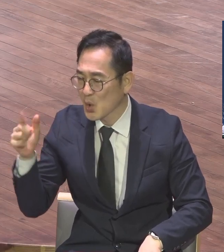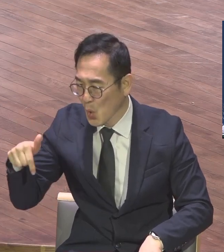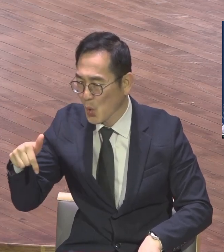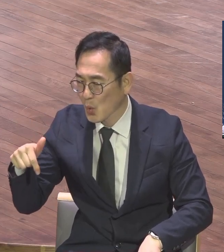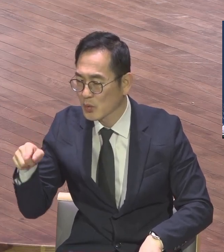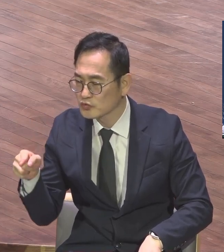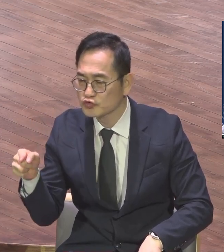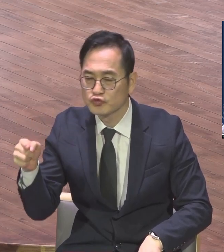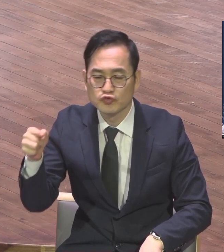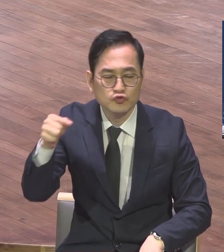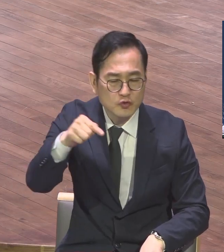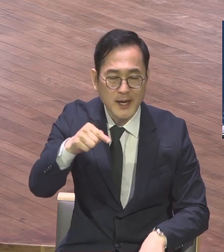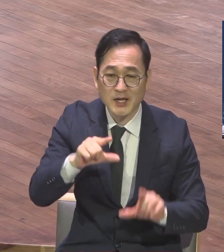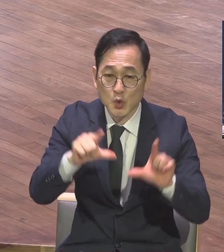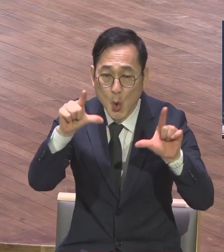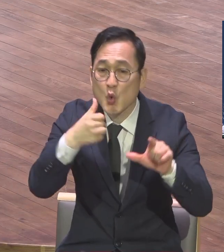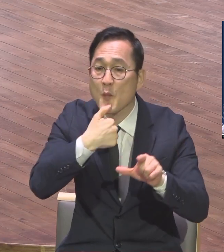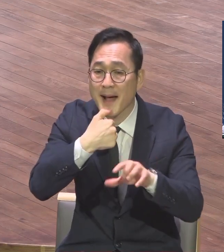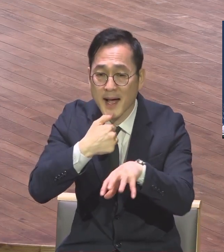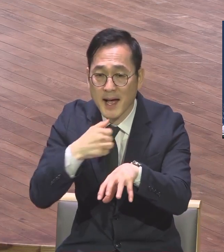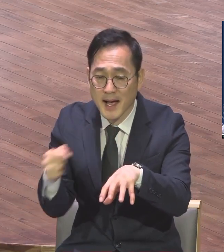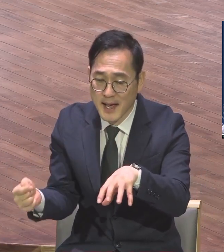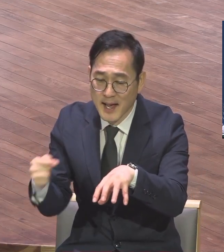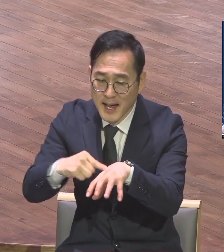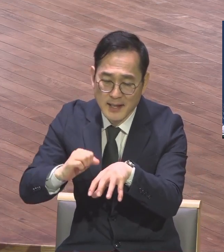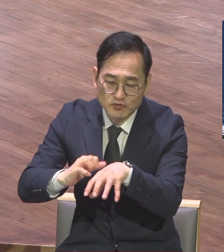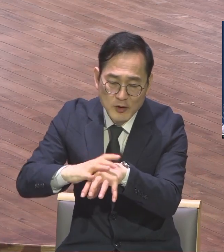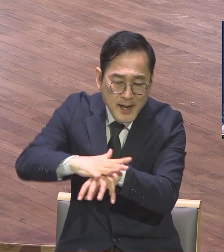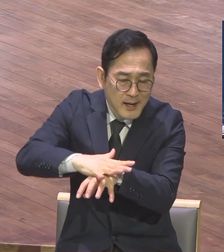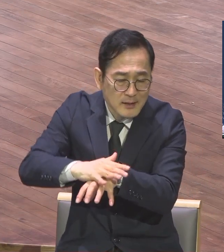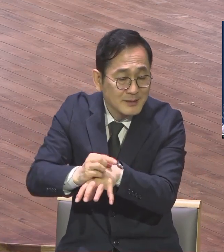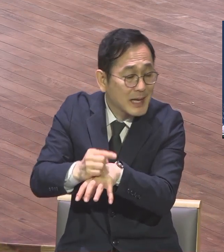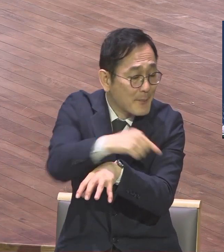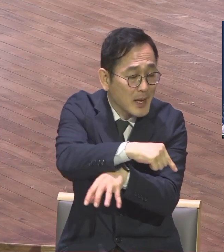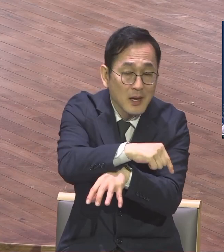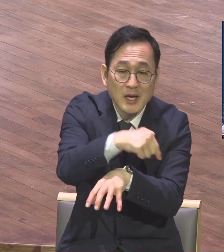동로마에 널리 복음을 전했어요. 이제 남은 것은 서로마입니다.